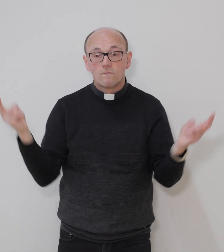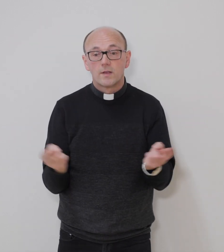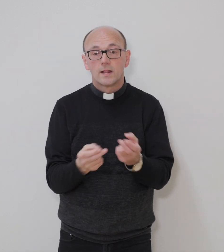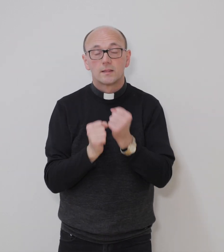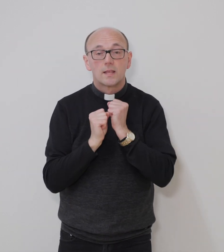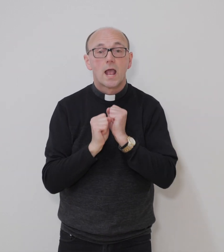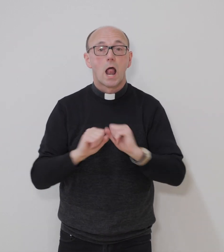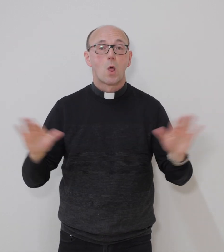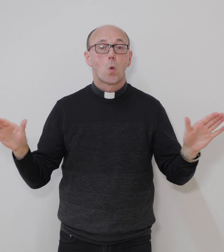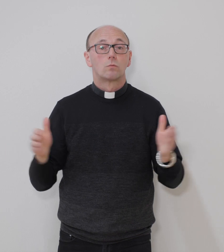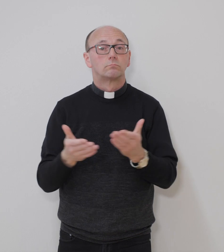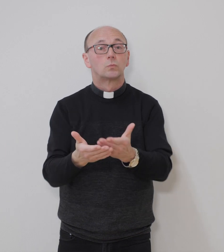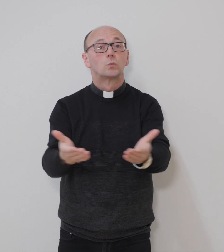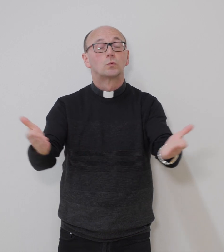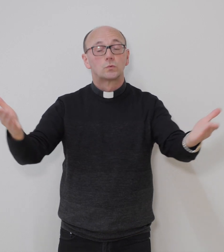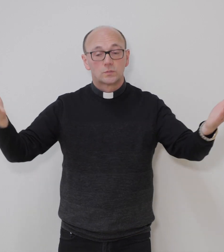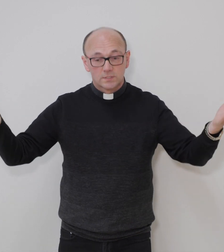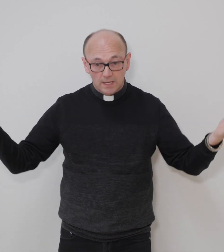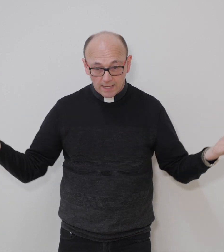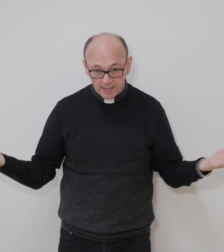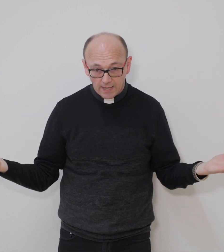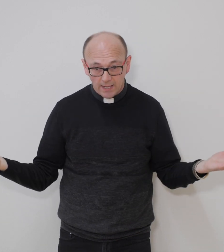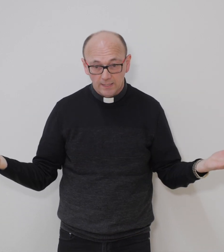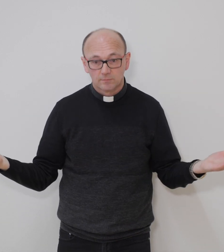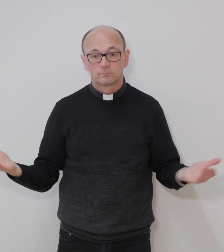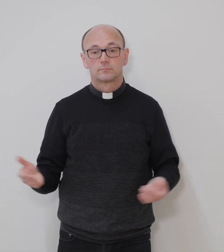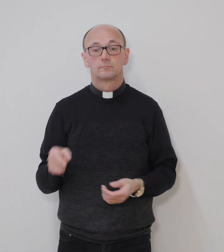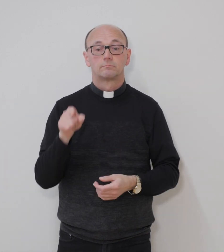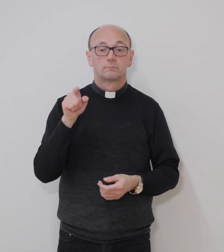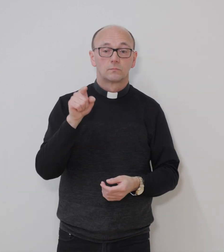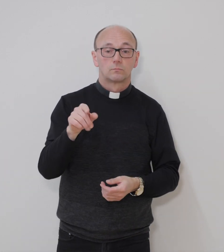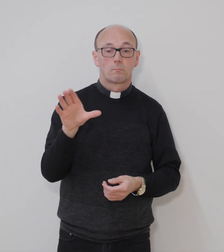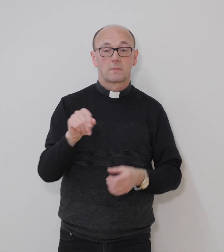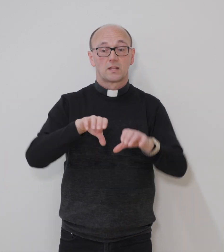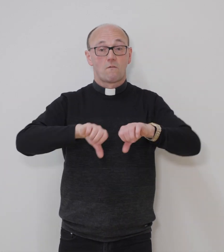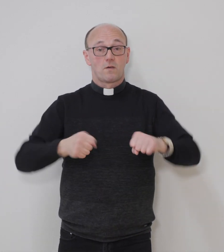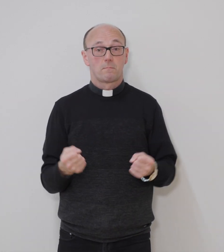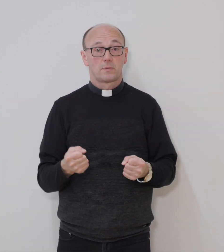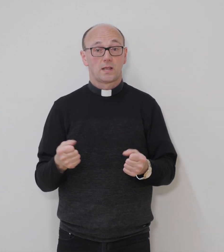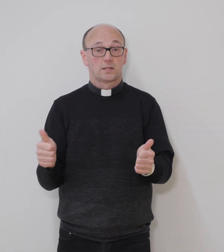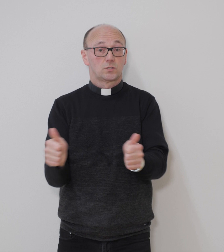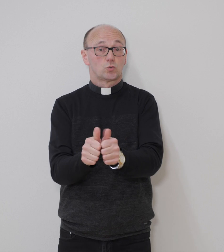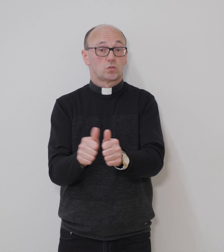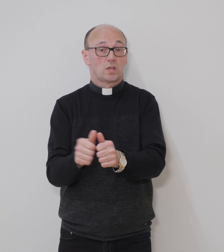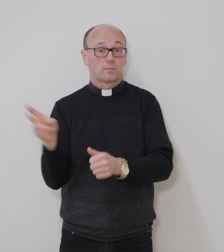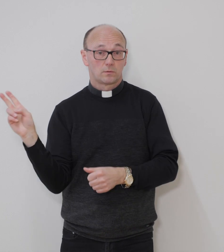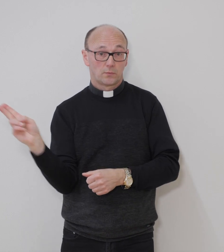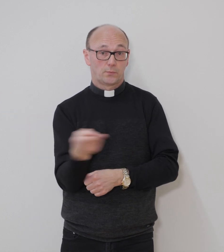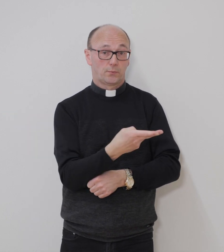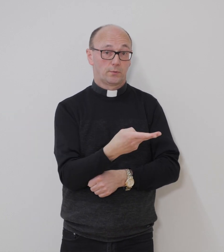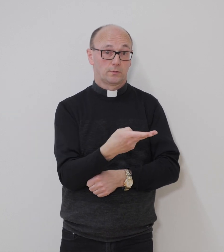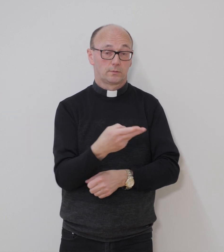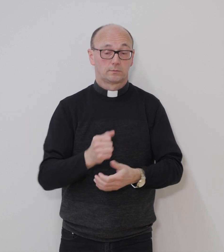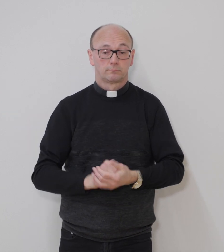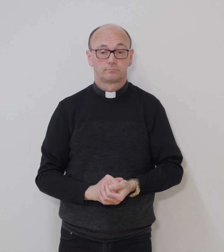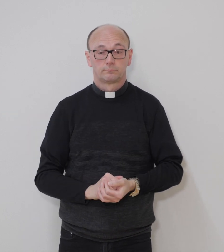Opfer den Verbrechern zugesellt wurde. Herr Jesus Christus, steh uns bei, dass wir alle Zeit mit dir leben und in das